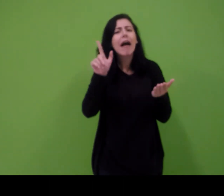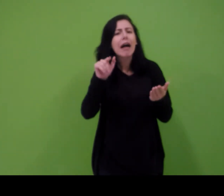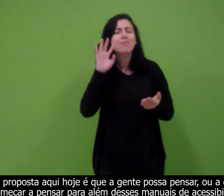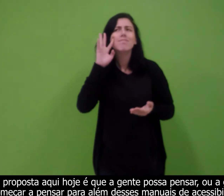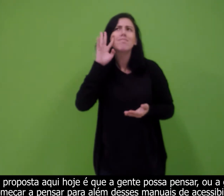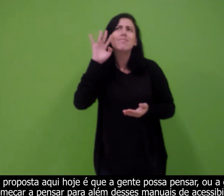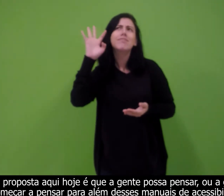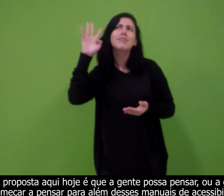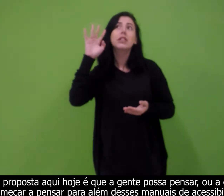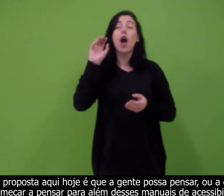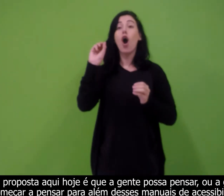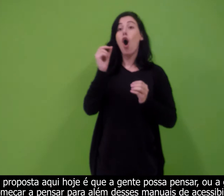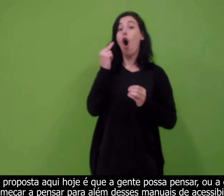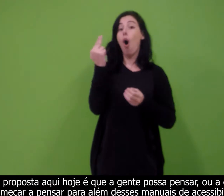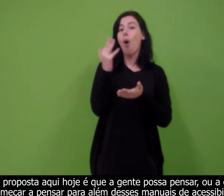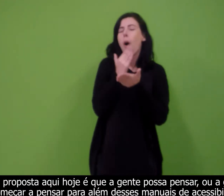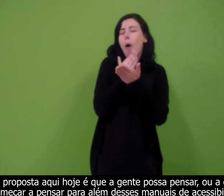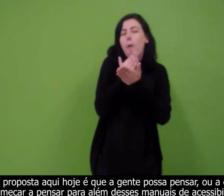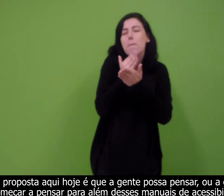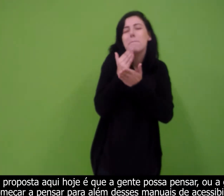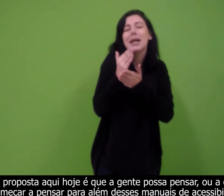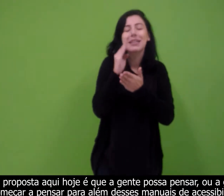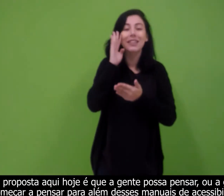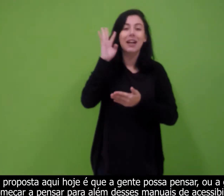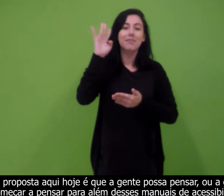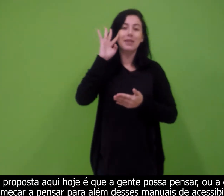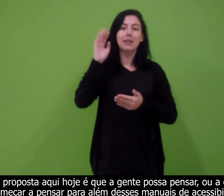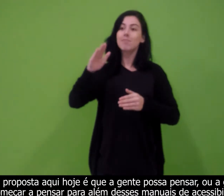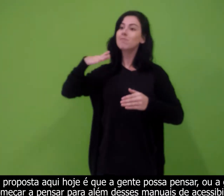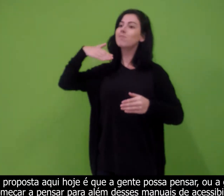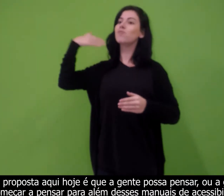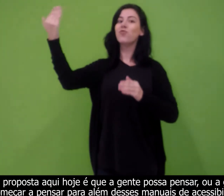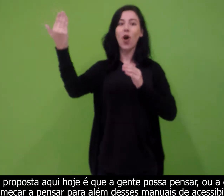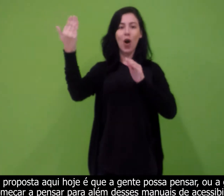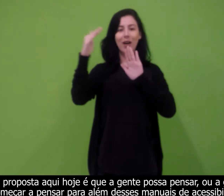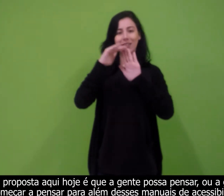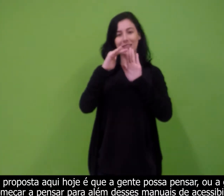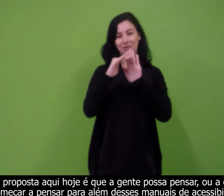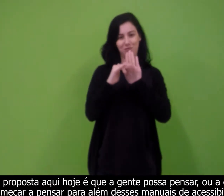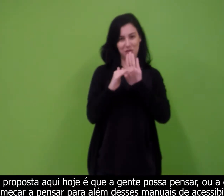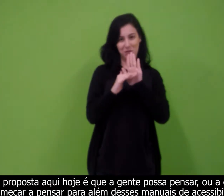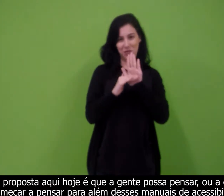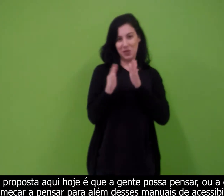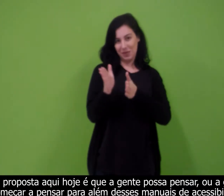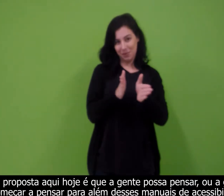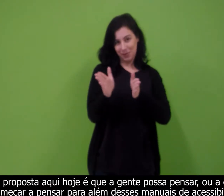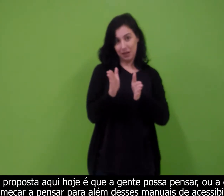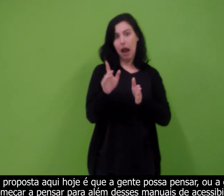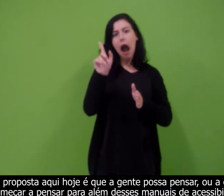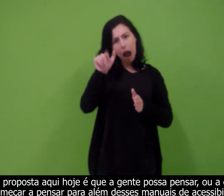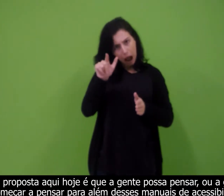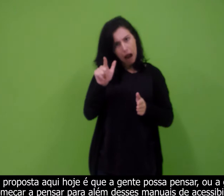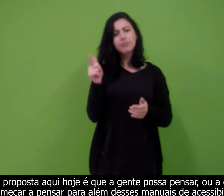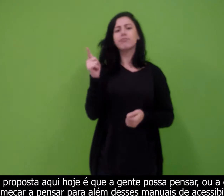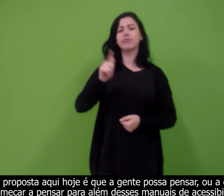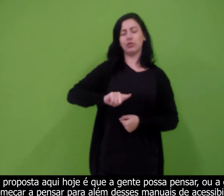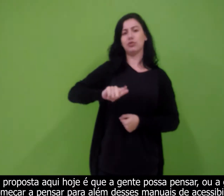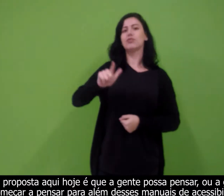E a minha proposta aqui hoje é que a gente possa pensar, ou a gente possa começar a pensar para além desses manuais